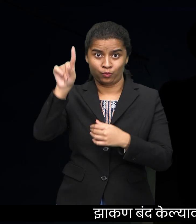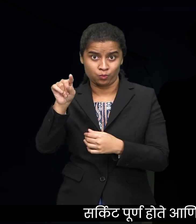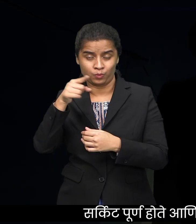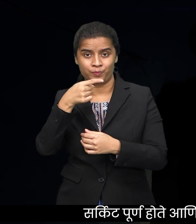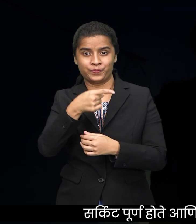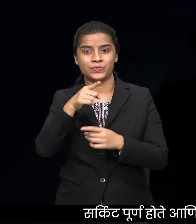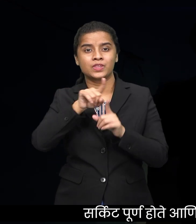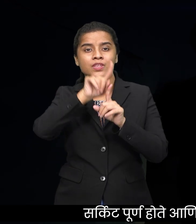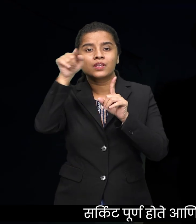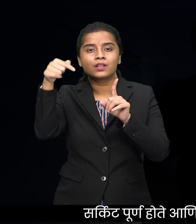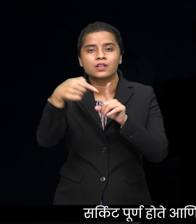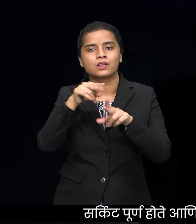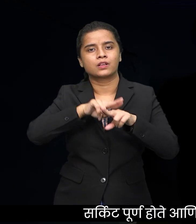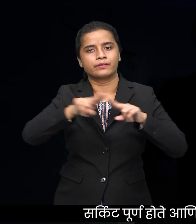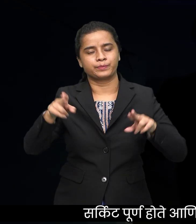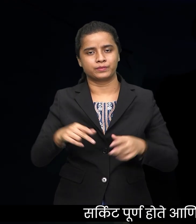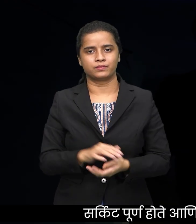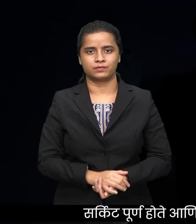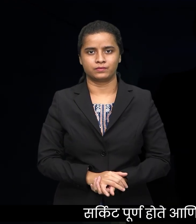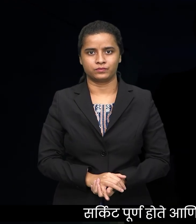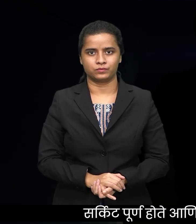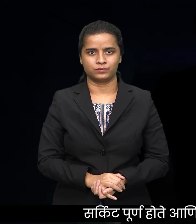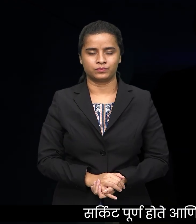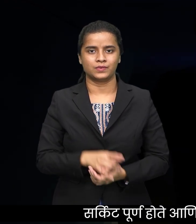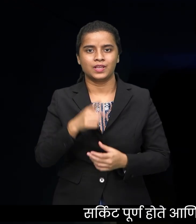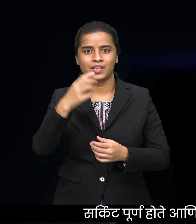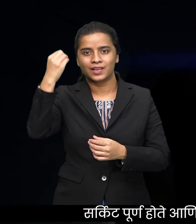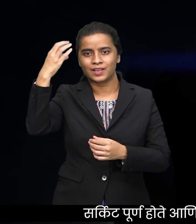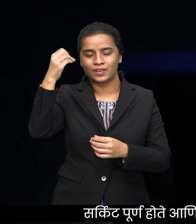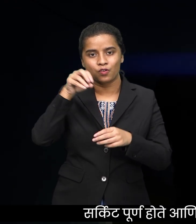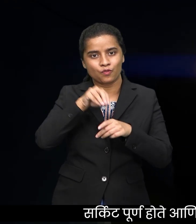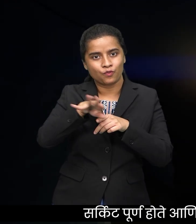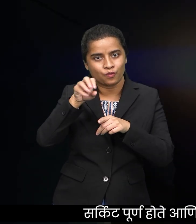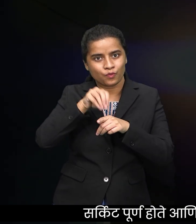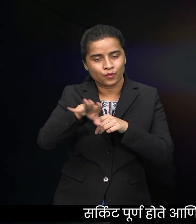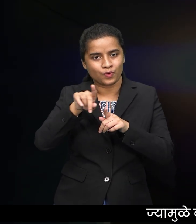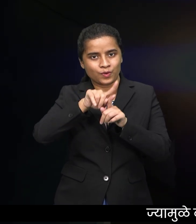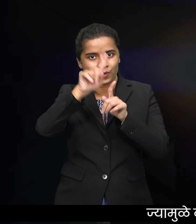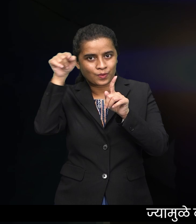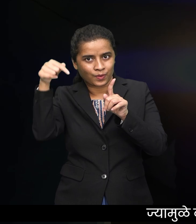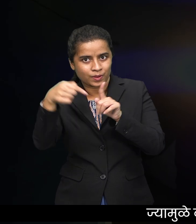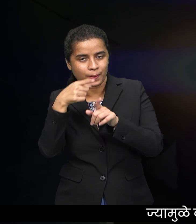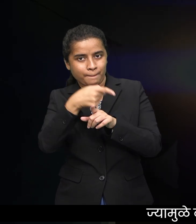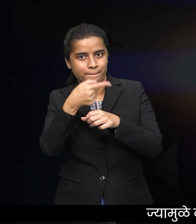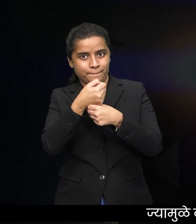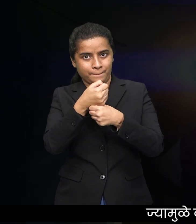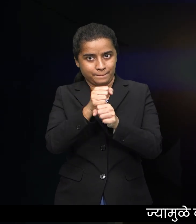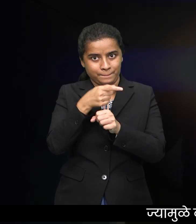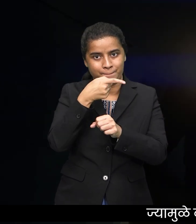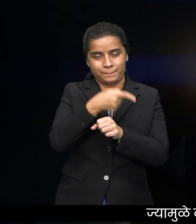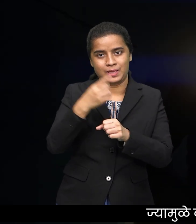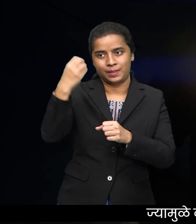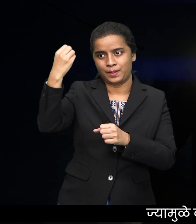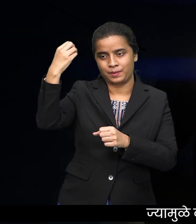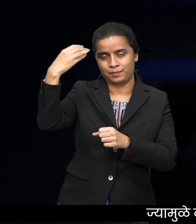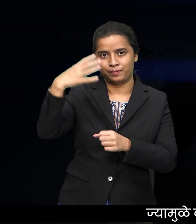केल्यावर सर्किट पूर्ण होते आणि सर्किटमध्ये विद्युत प्रवाह वाहतो, ज्यामुळे बल्ब प्रकाशित